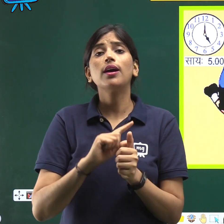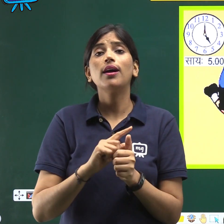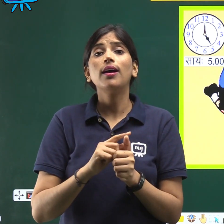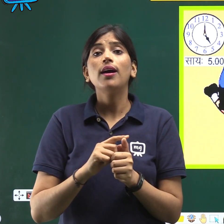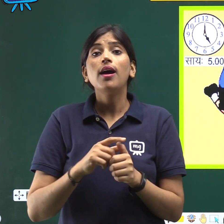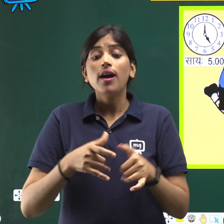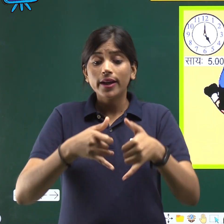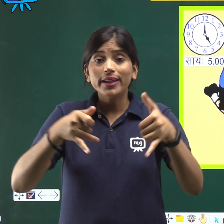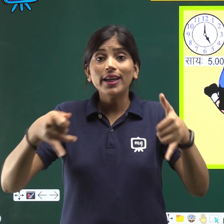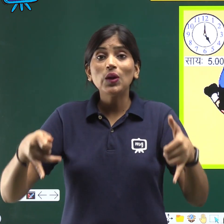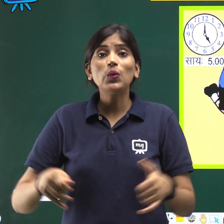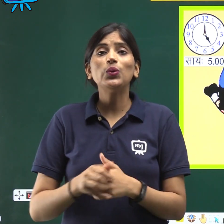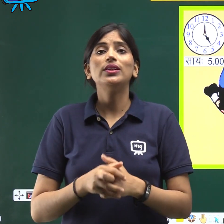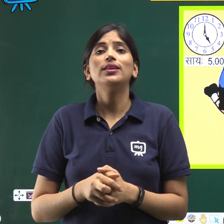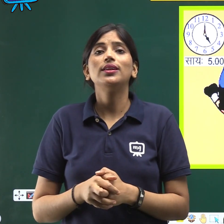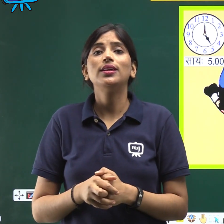खेल कूद